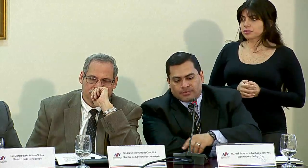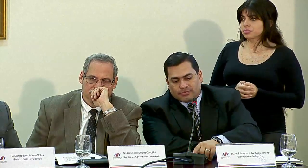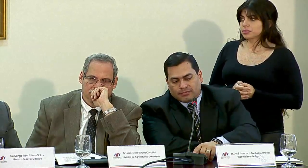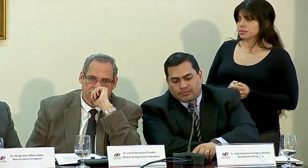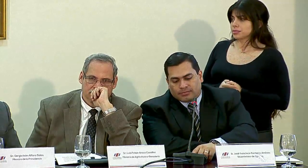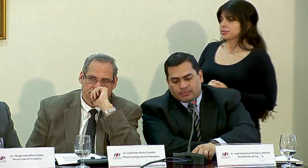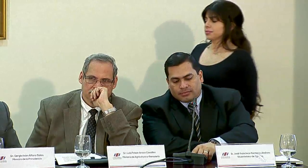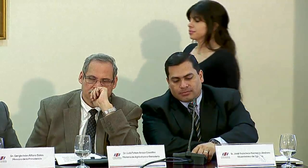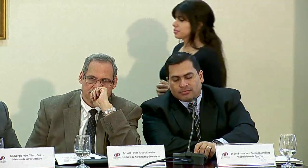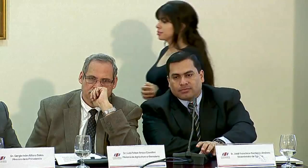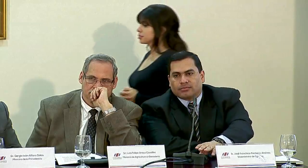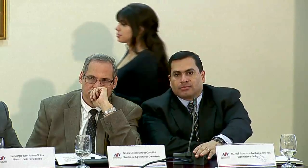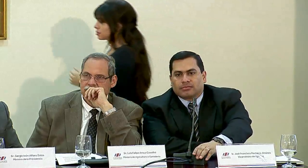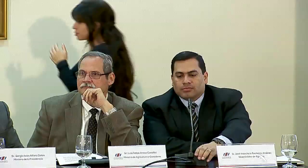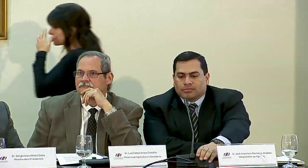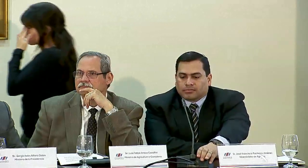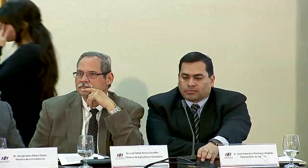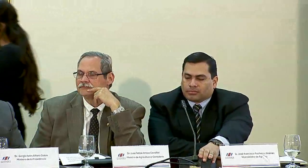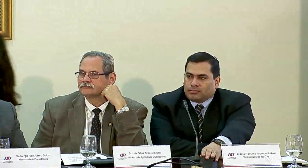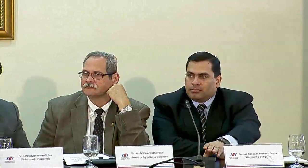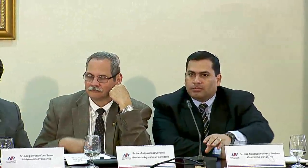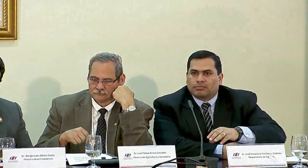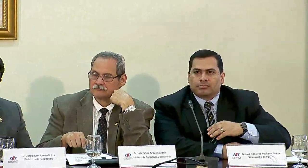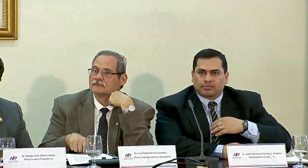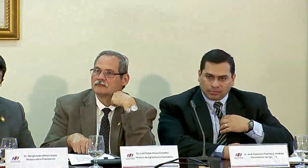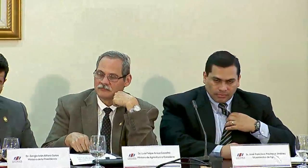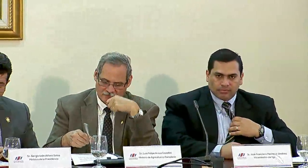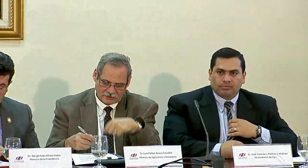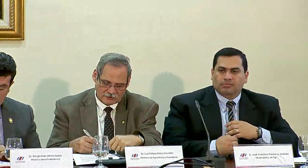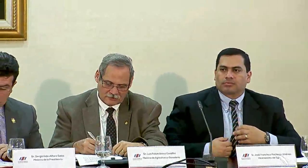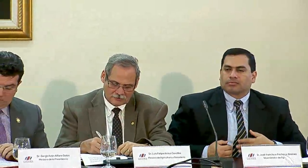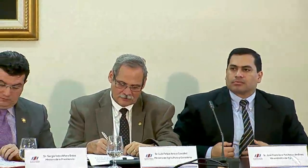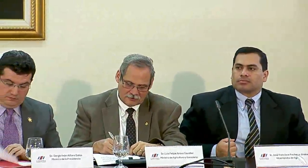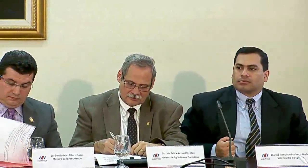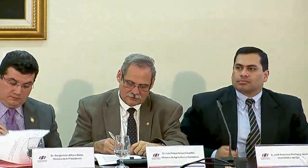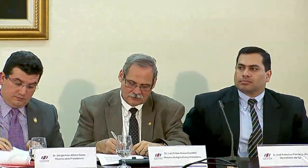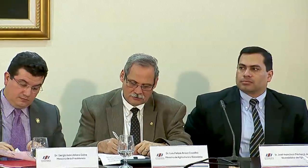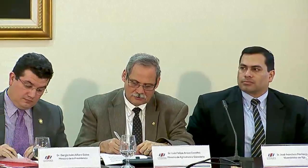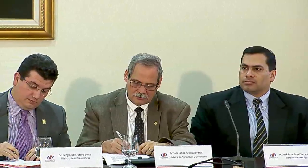Sí. Para finalizar, La Nación. Natacha Cambronero.